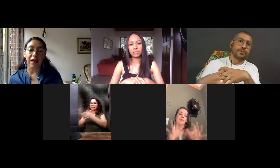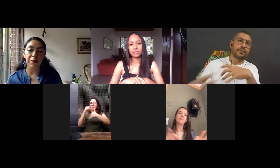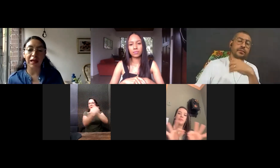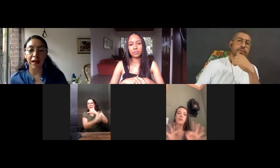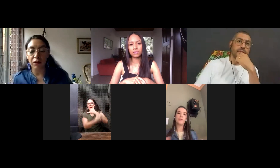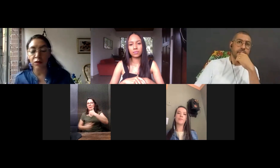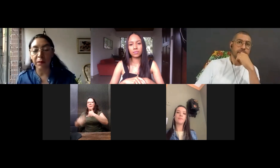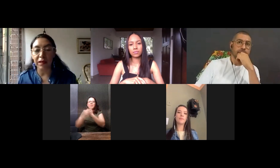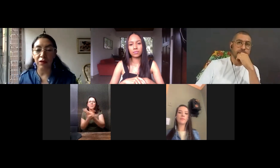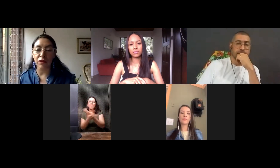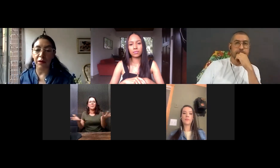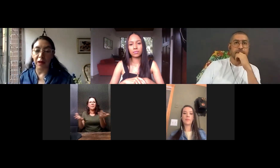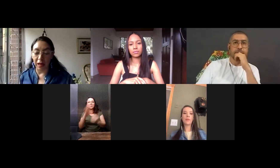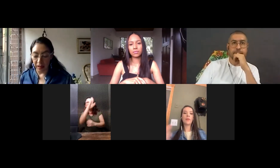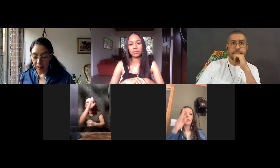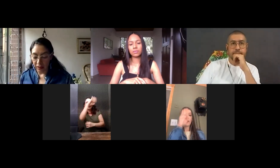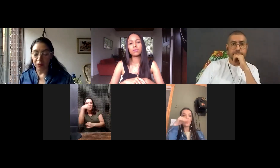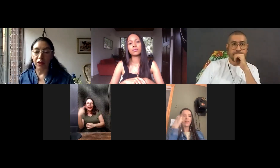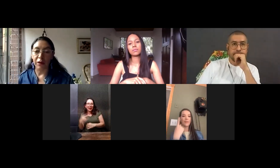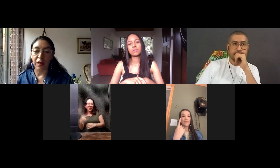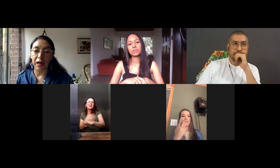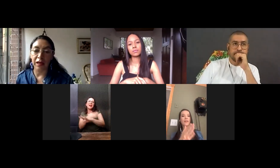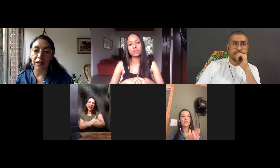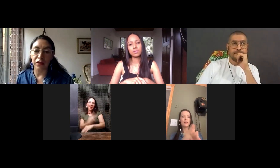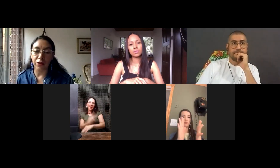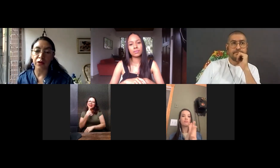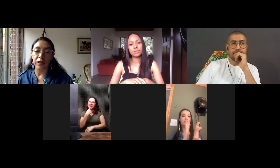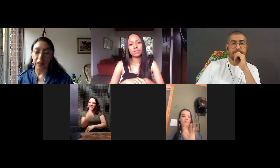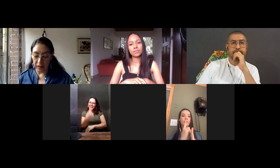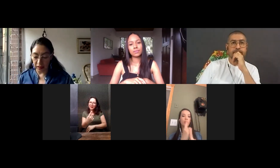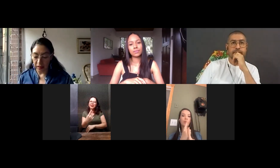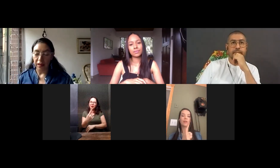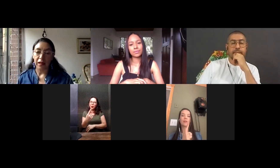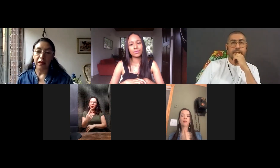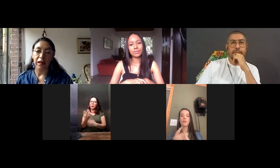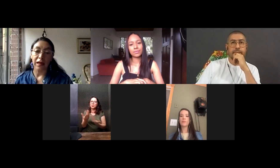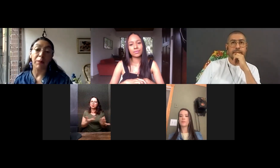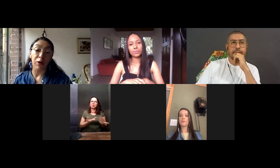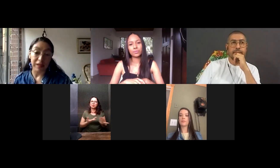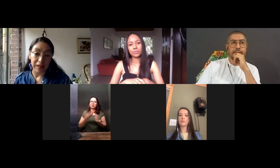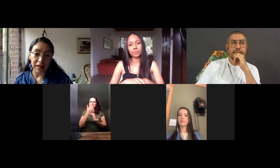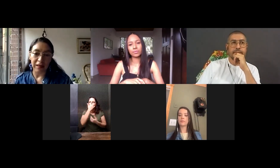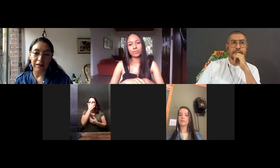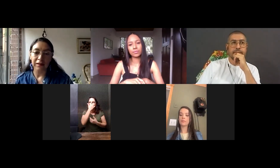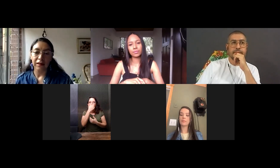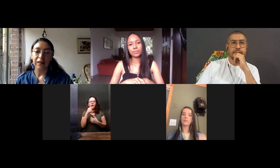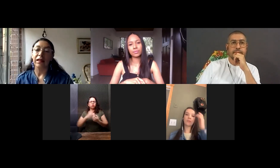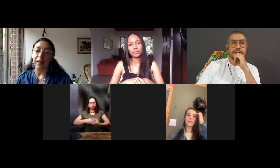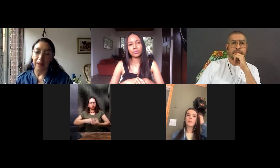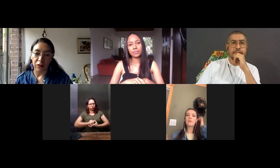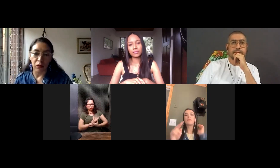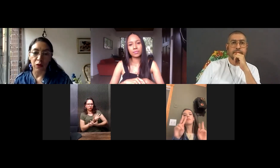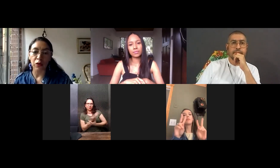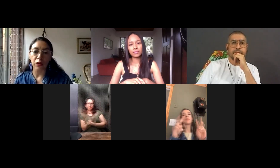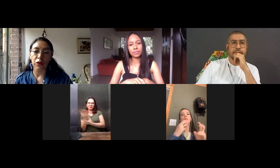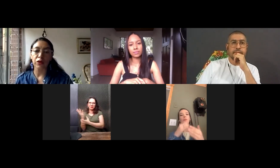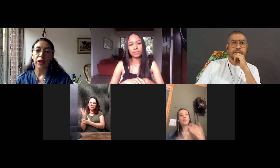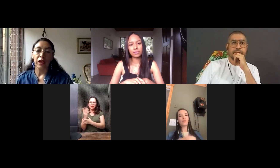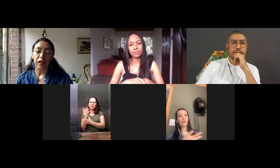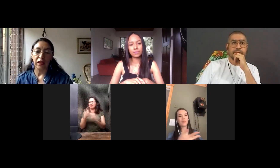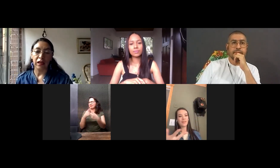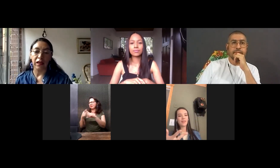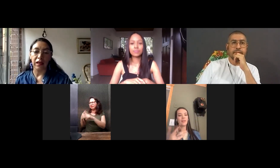Sí, ya Camila justamente nos había dicho de la poesía, de